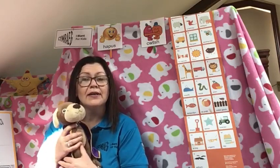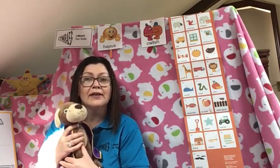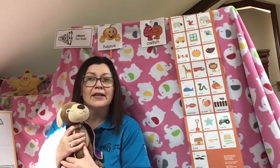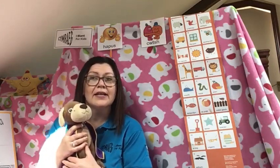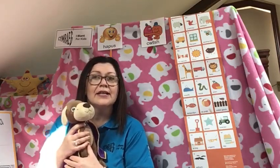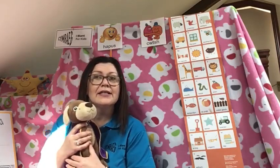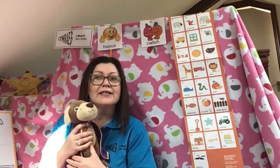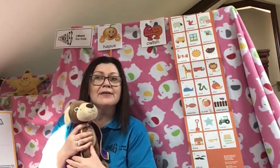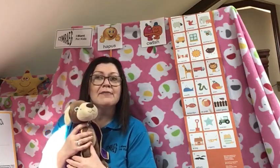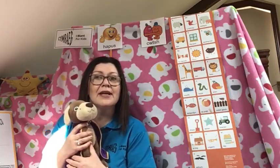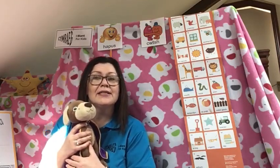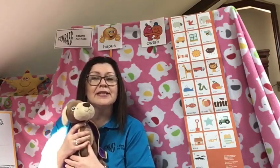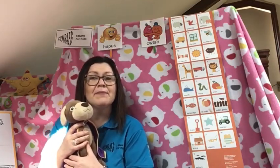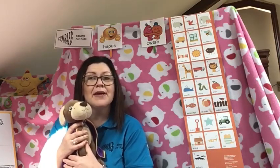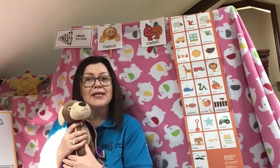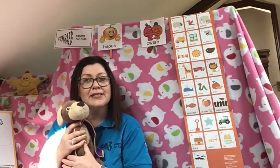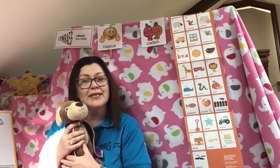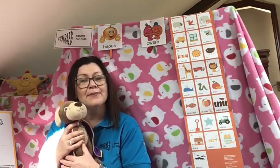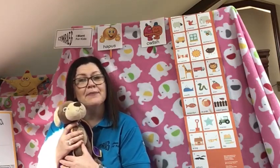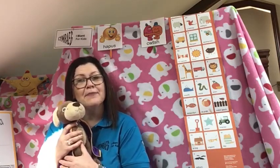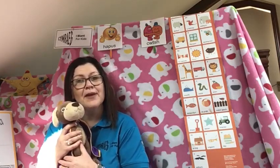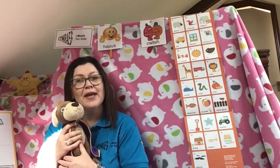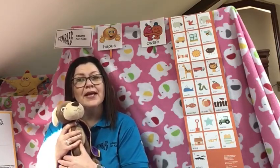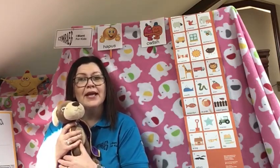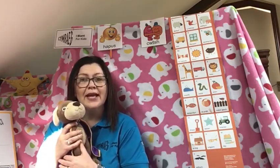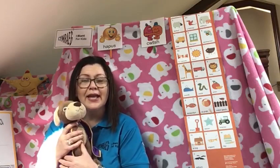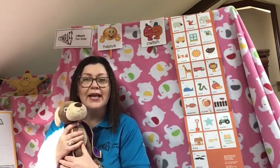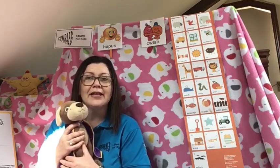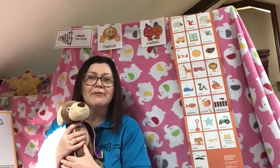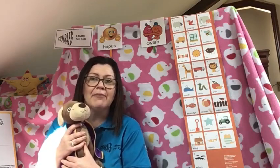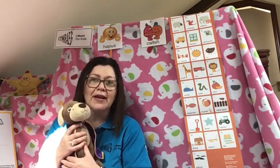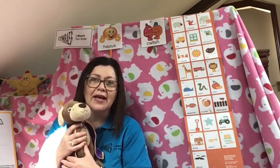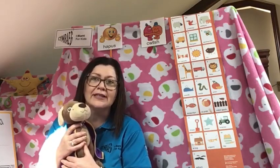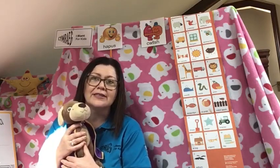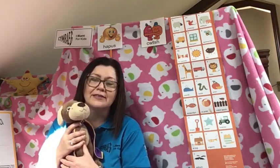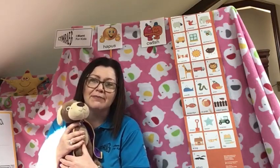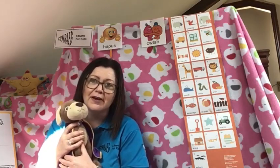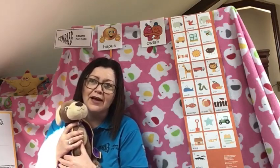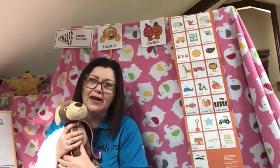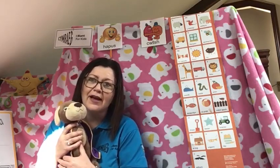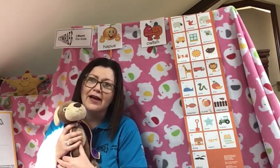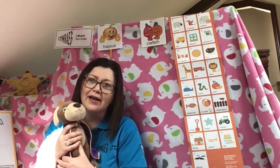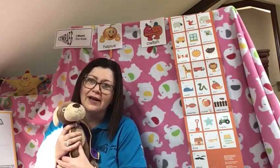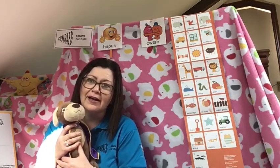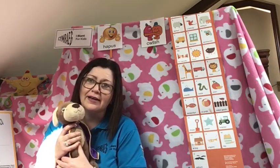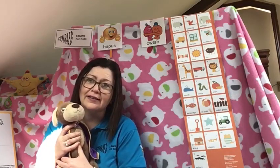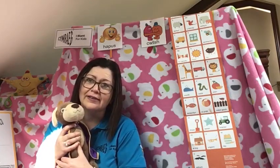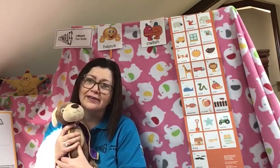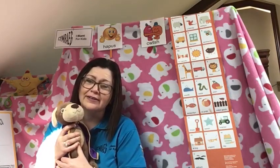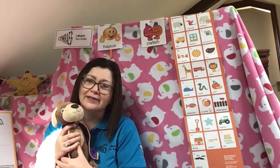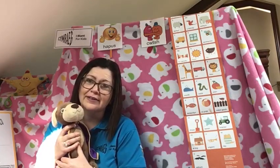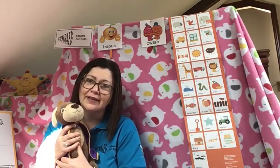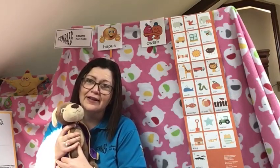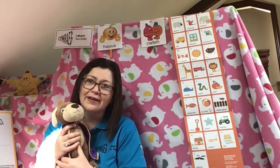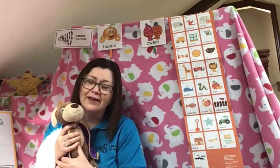bach. Dime, dime, dime, hen blant bach.